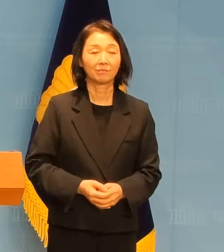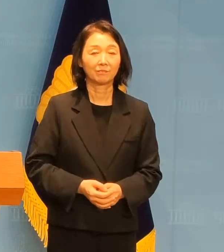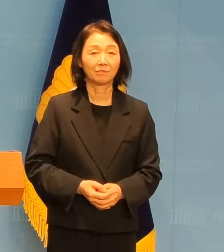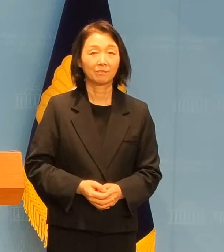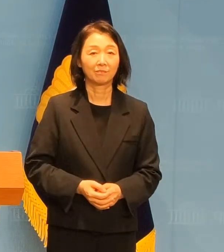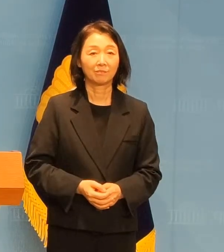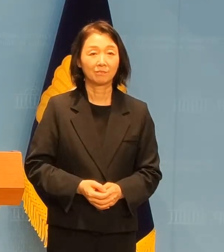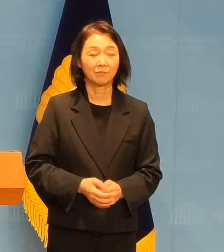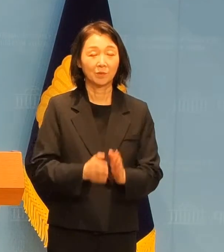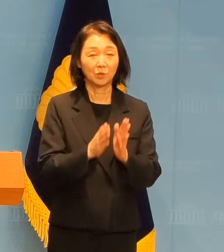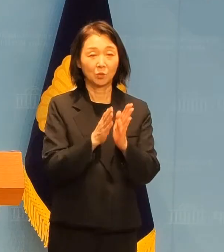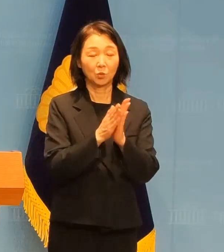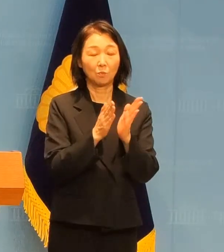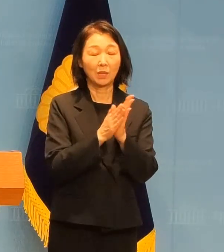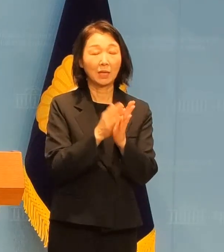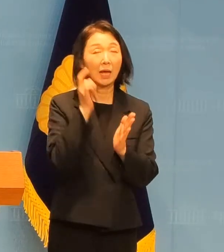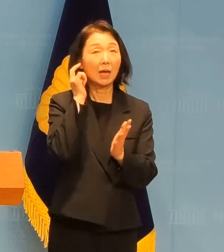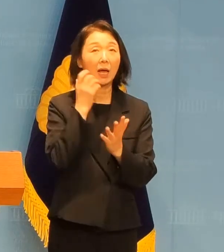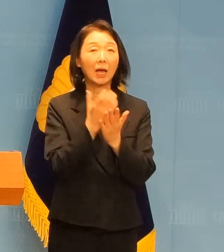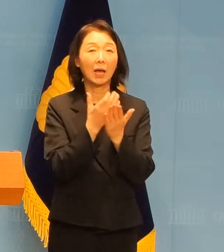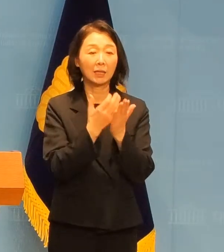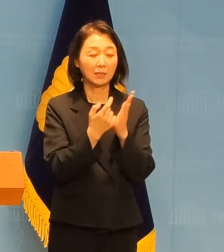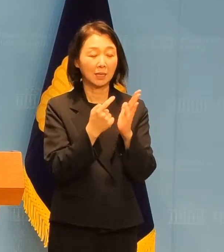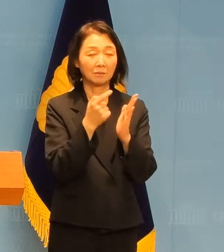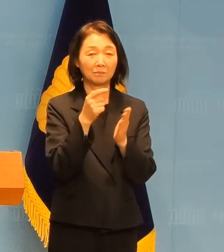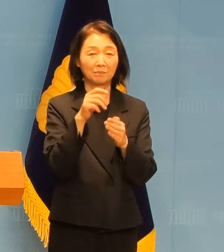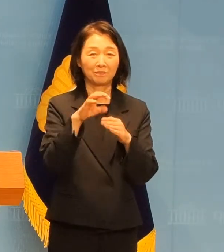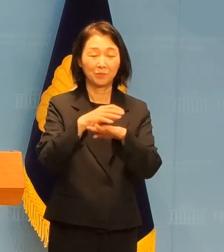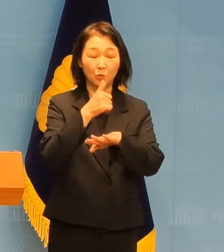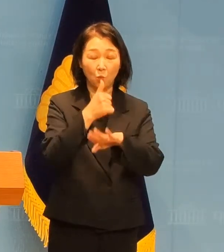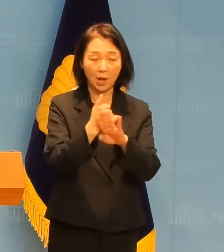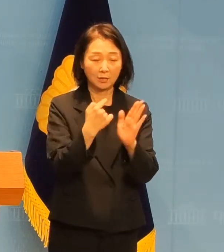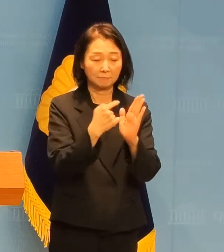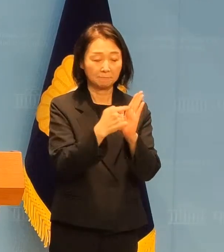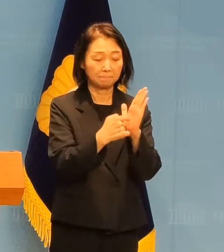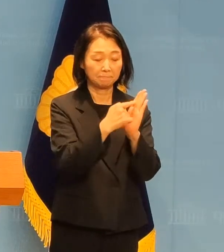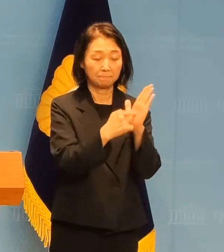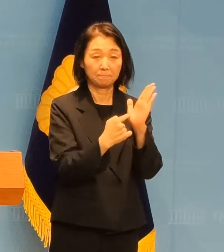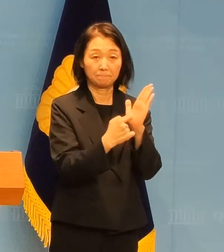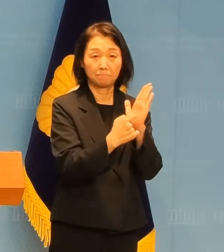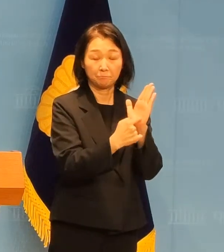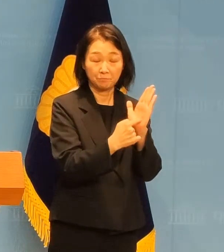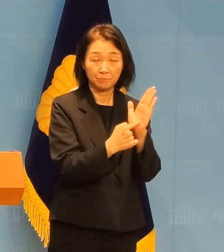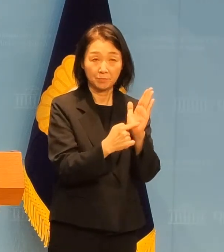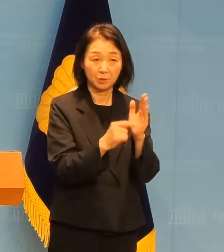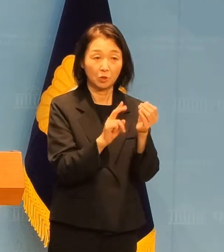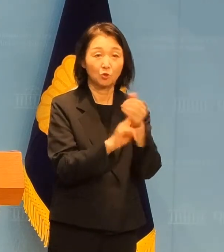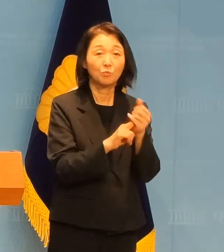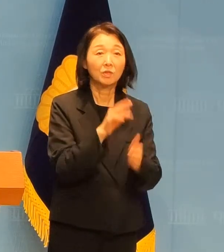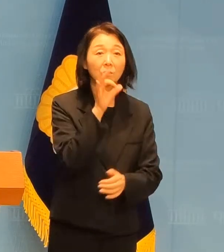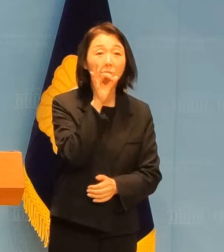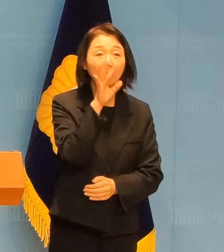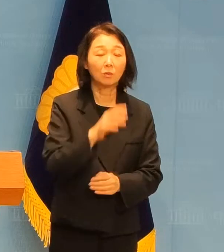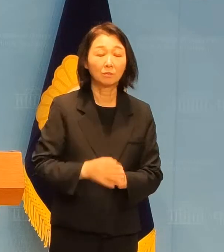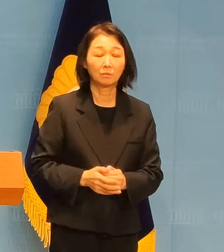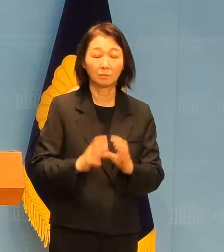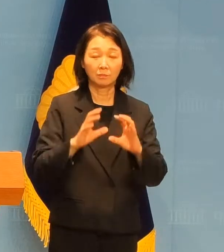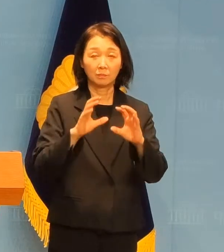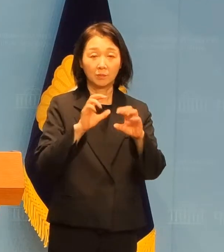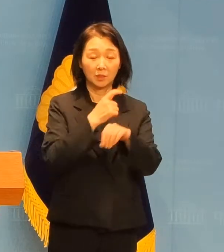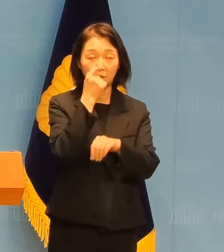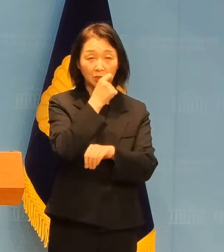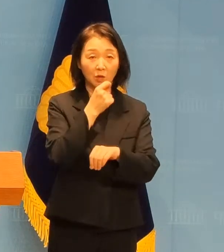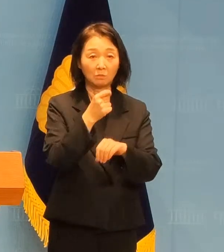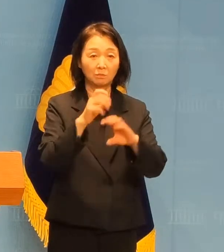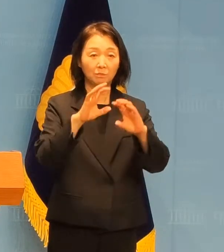손바닥 왕자, 은폐할 수 없는 증거 아닙니까? 특검은 윤영호 전 통일교 본부장이 2022년